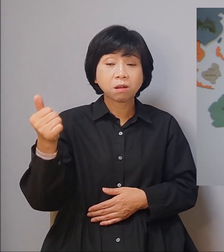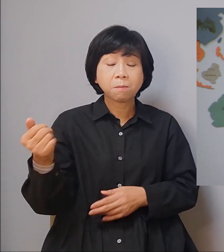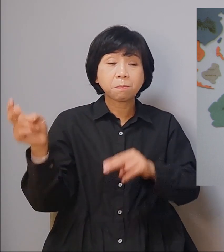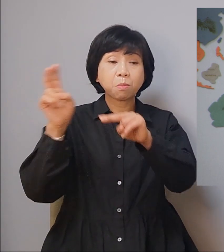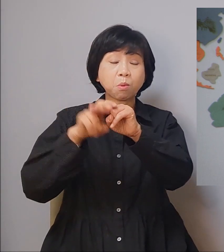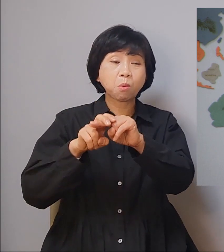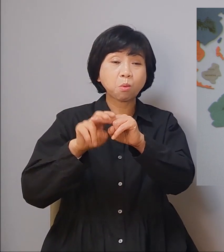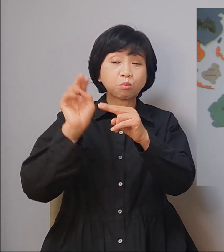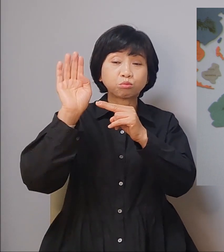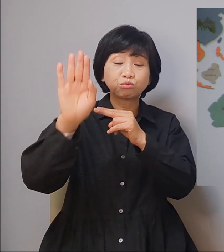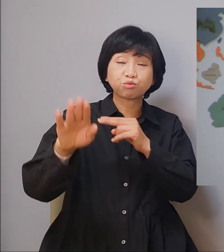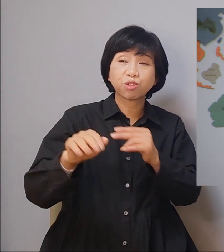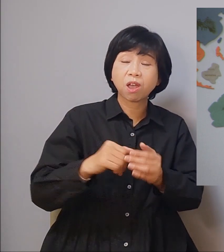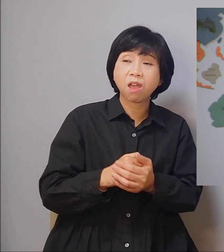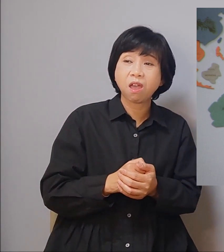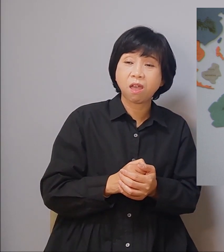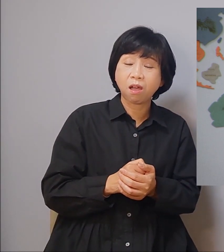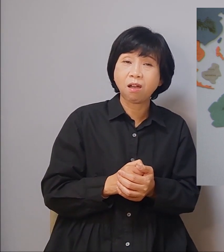다음 달이 될까?